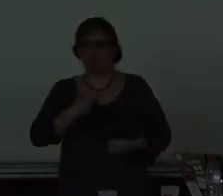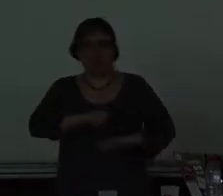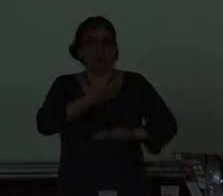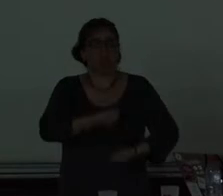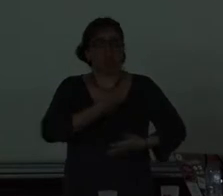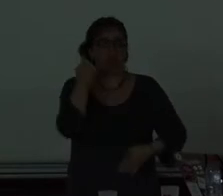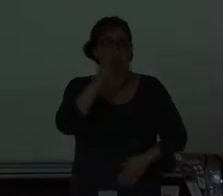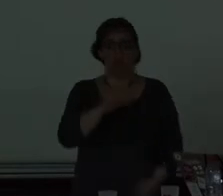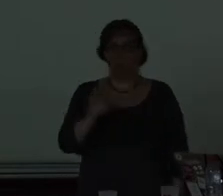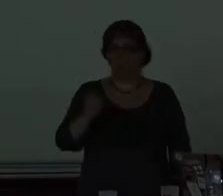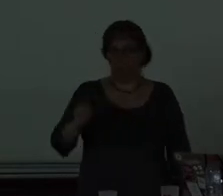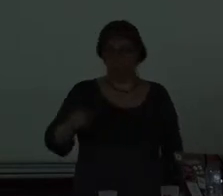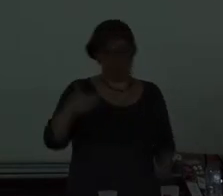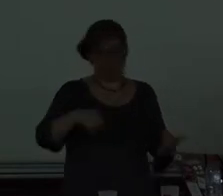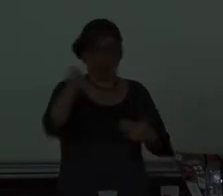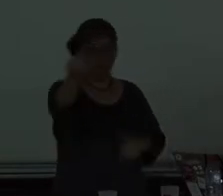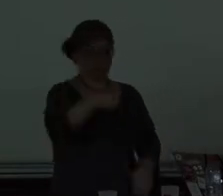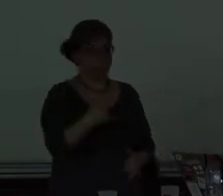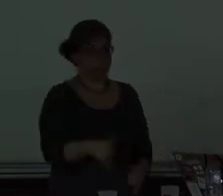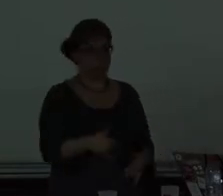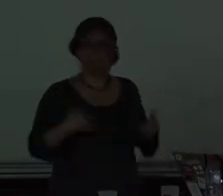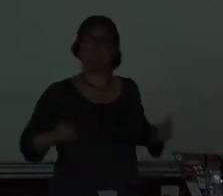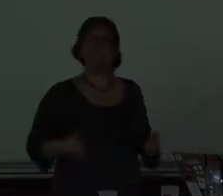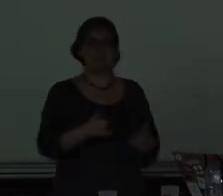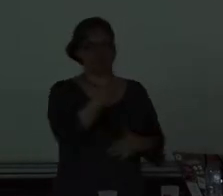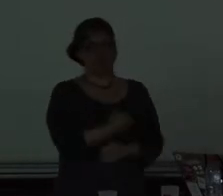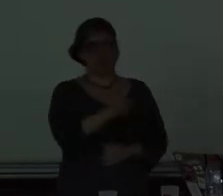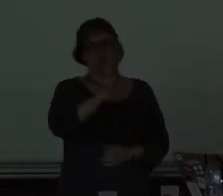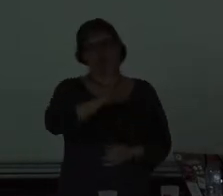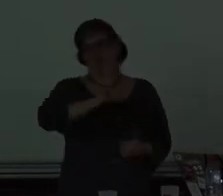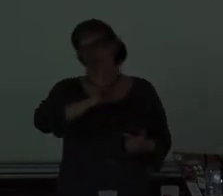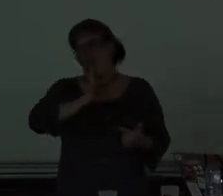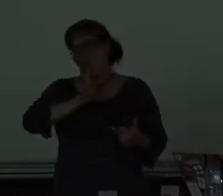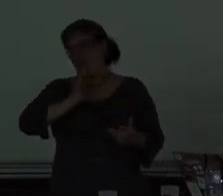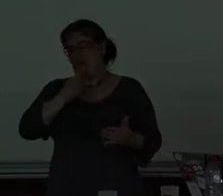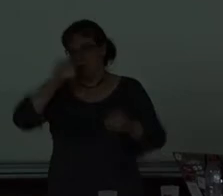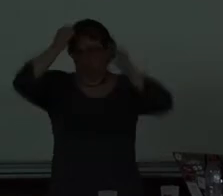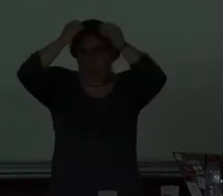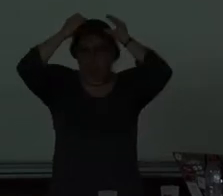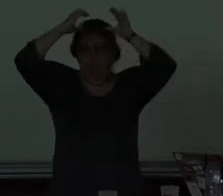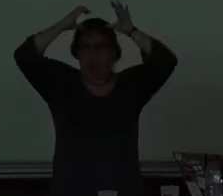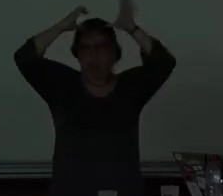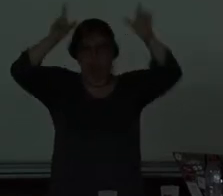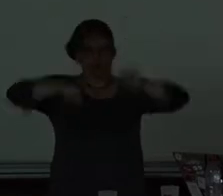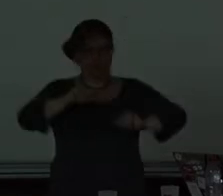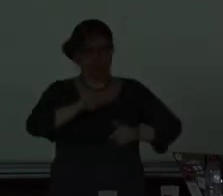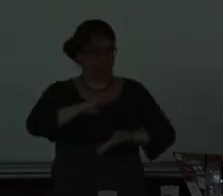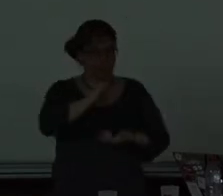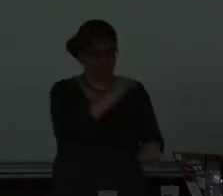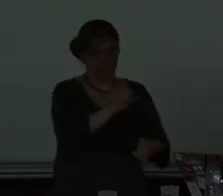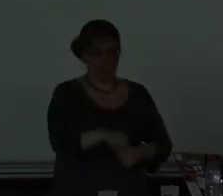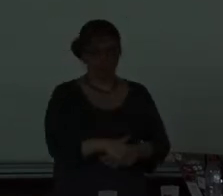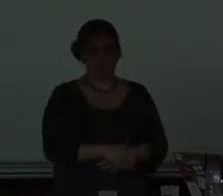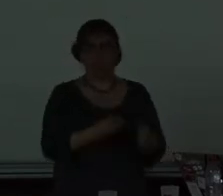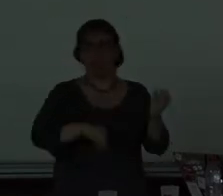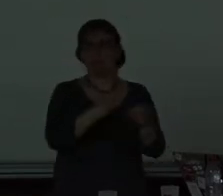forcément quelque chose à dire dans 2 jours parce que vous êtes allé à tellement de conférences que vous aurez forcément quelque chose à partager. Mais toute la semaine,